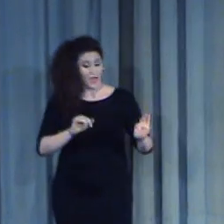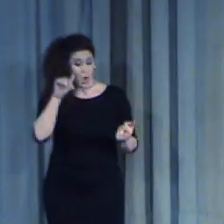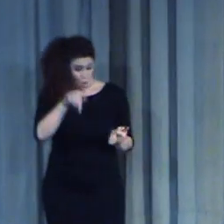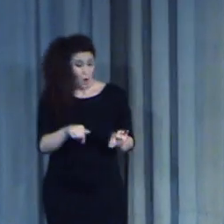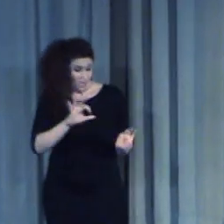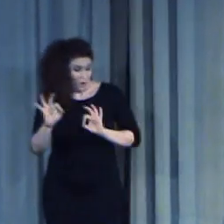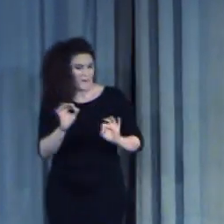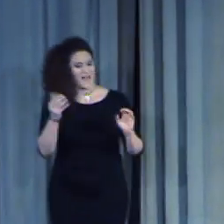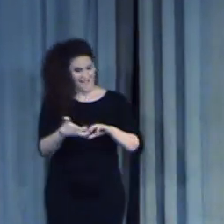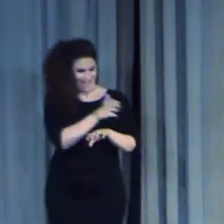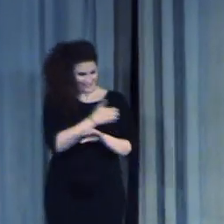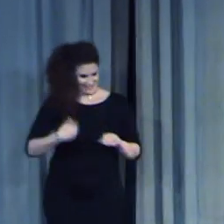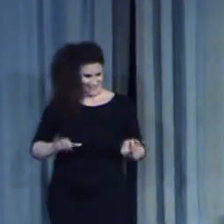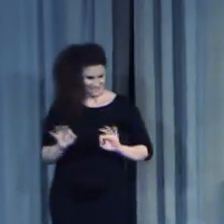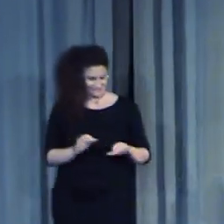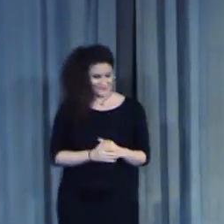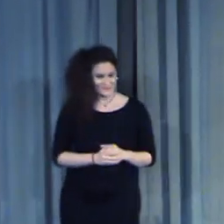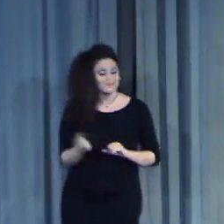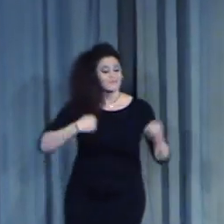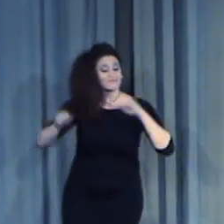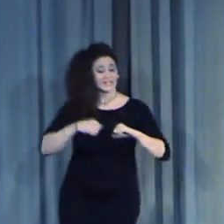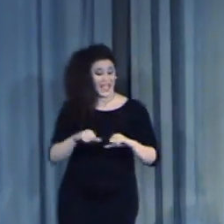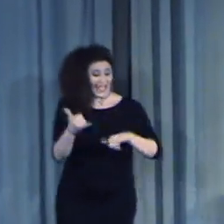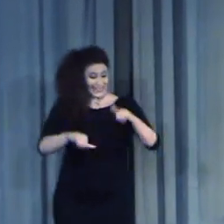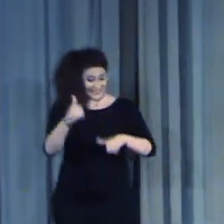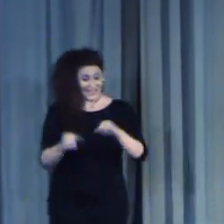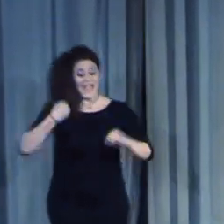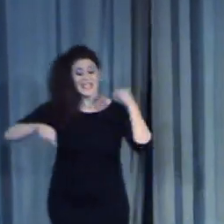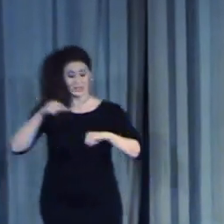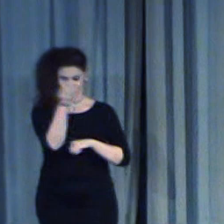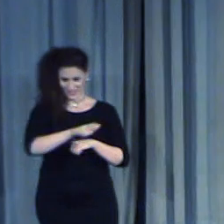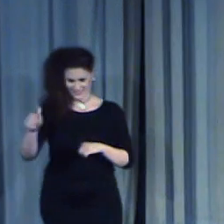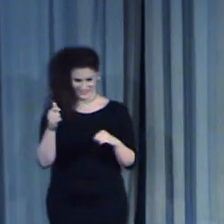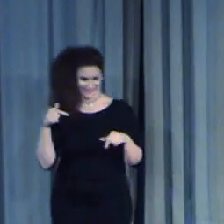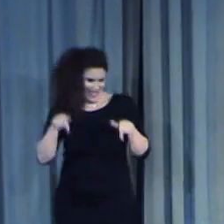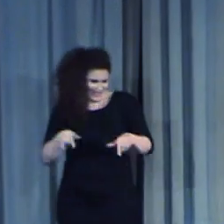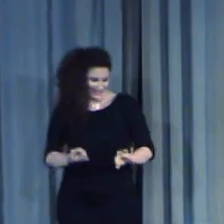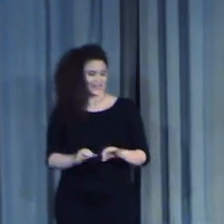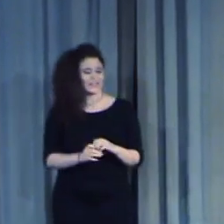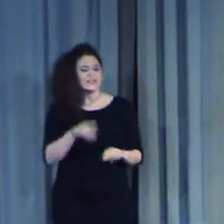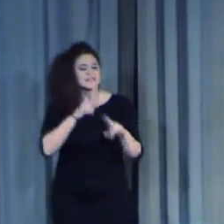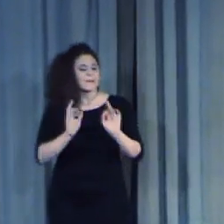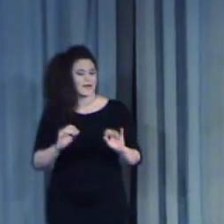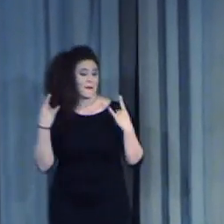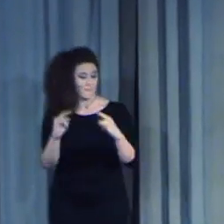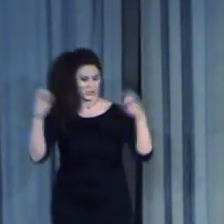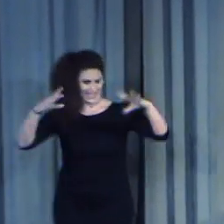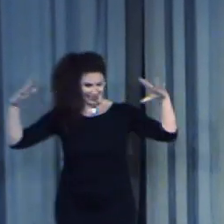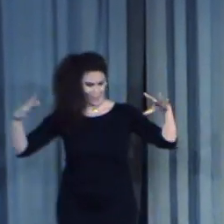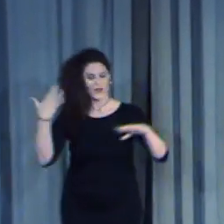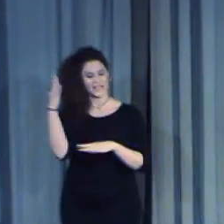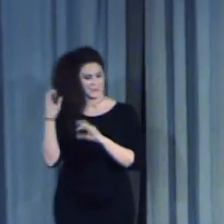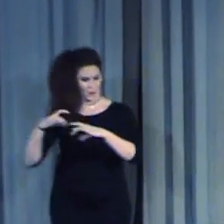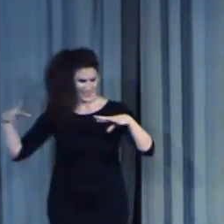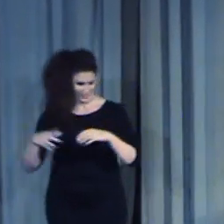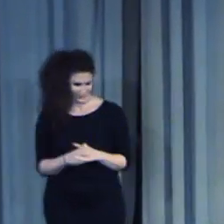representa. Una recreación de títeres y actores en escena que se titula El bosque encantado y el